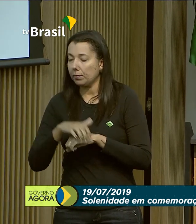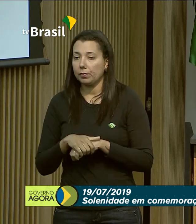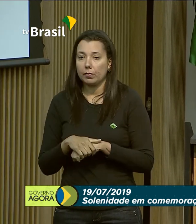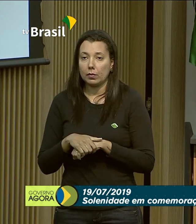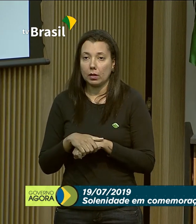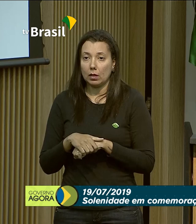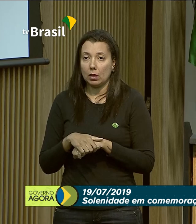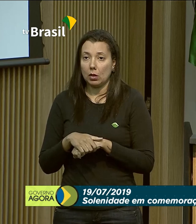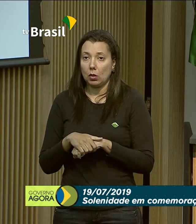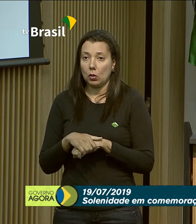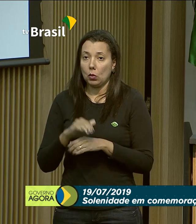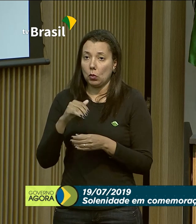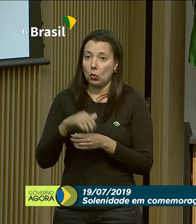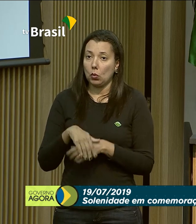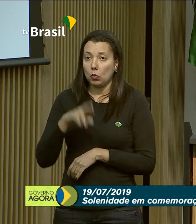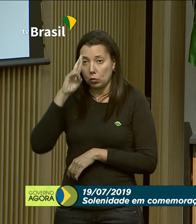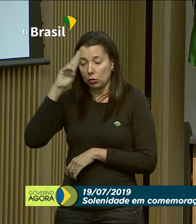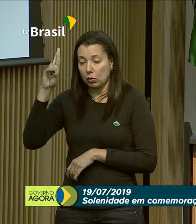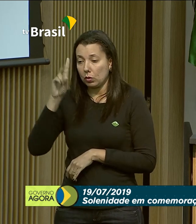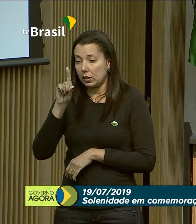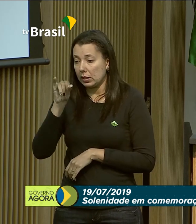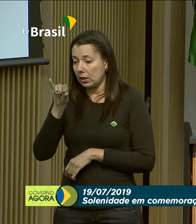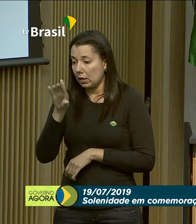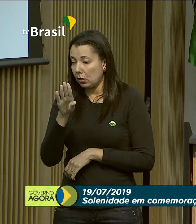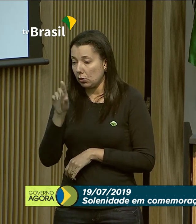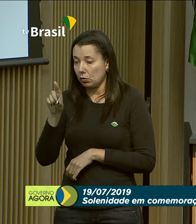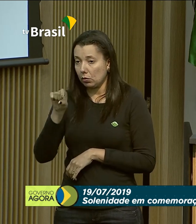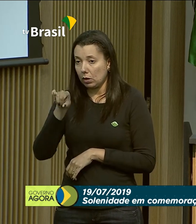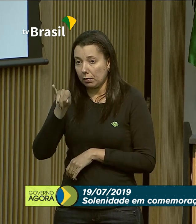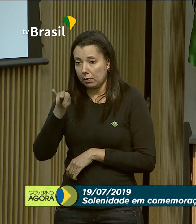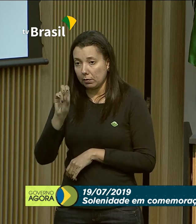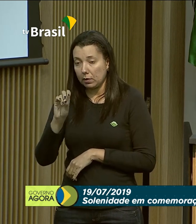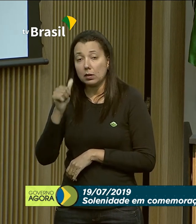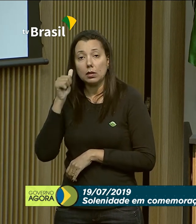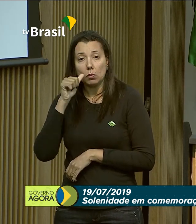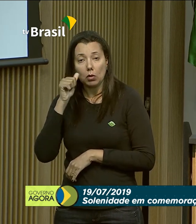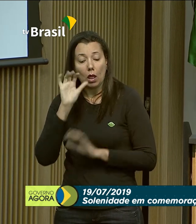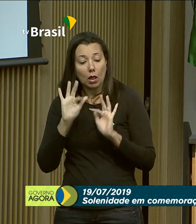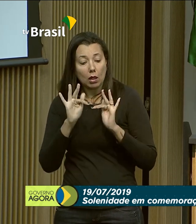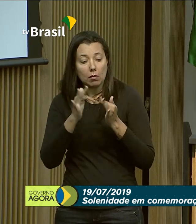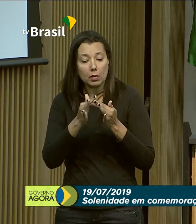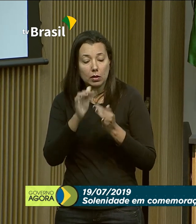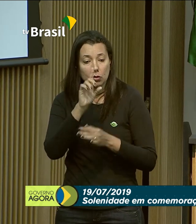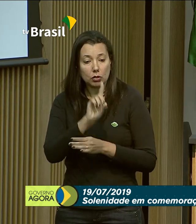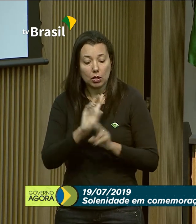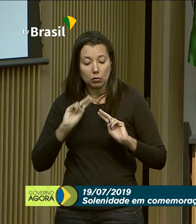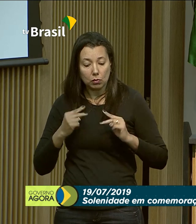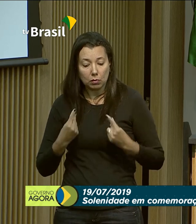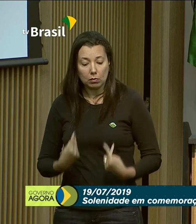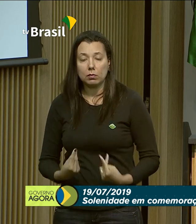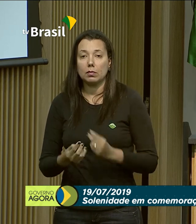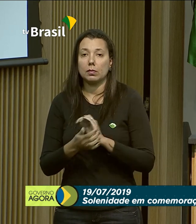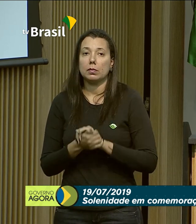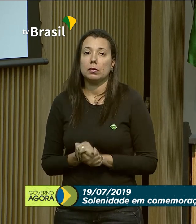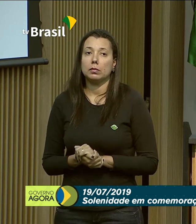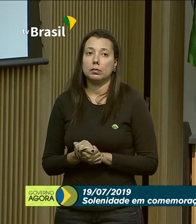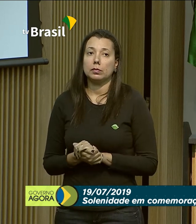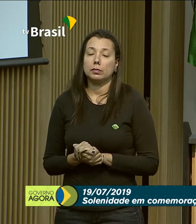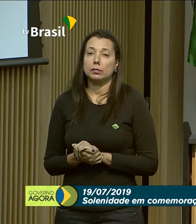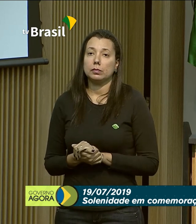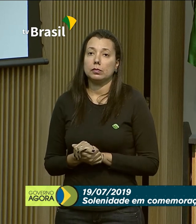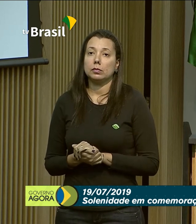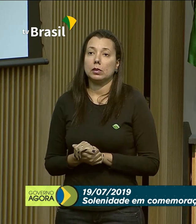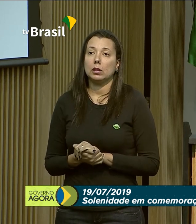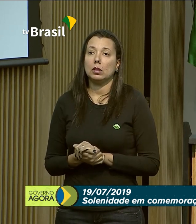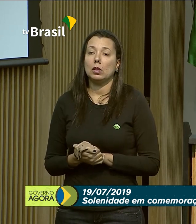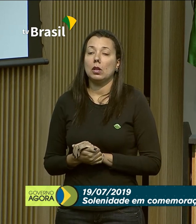Senhor Sérgio Caraza, ministro em exercício da Mulher, da Família e dos Direitos Humanos.